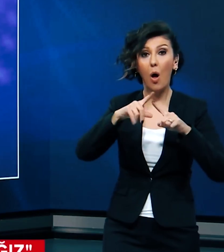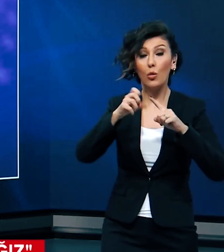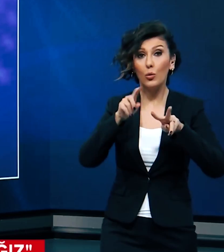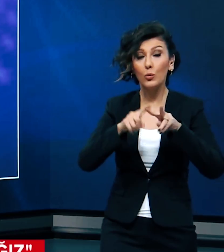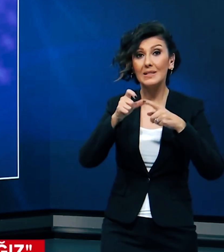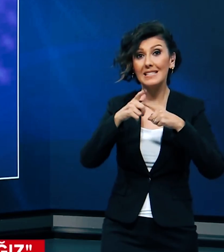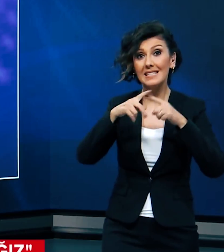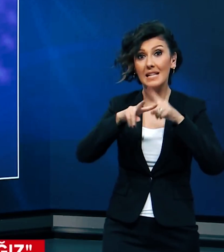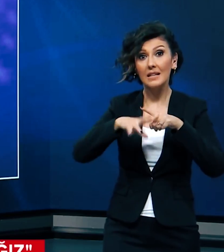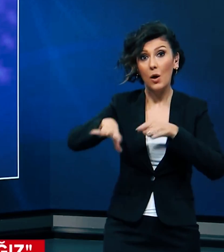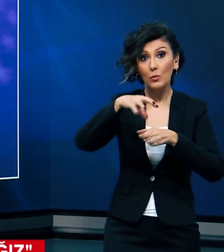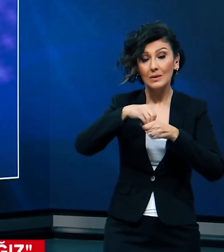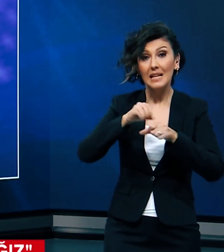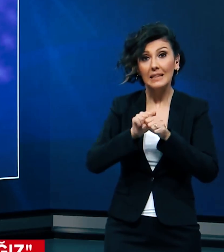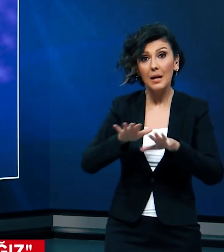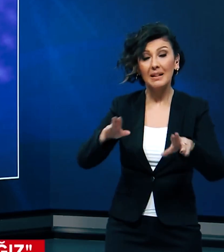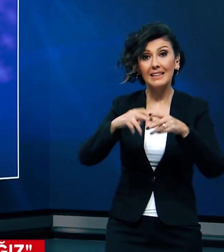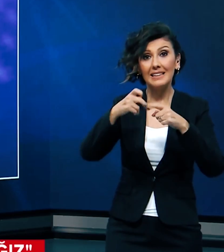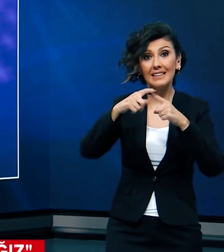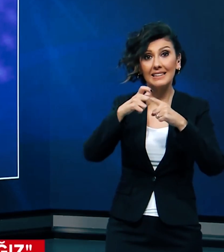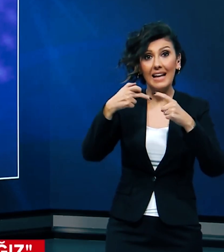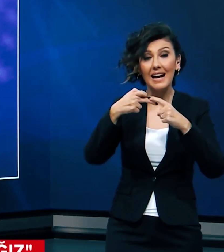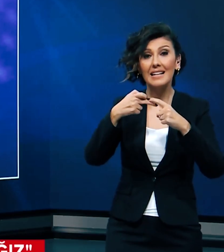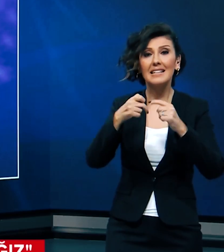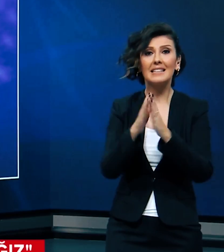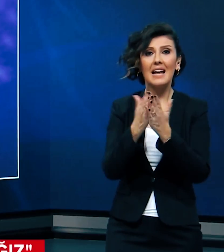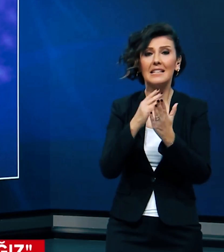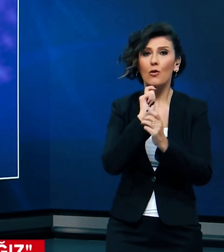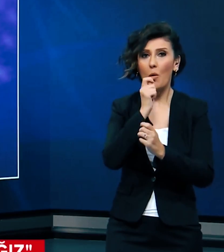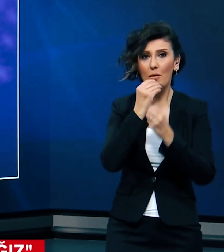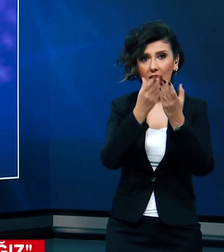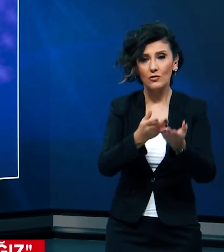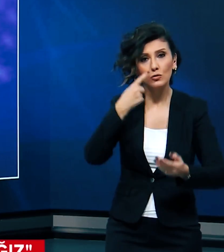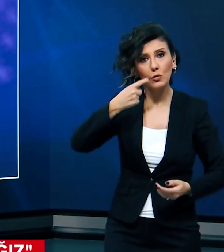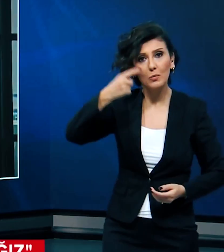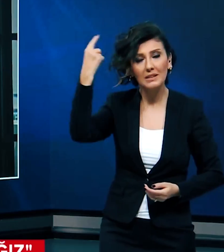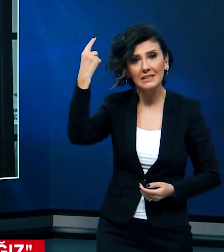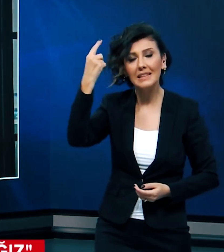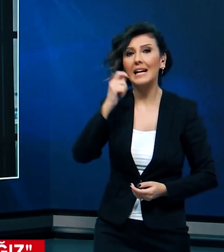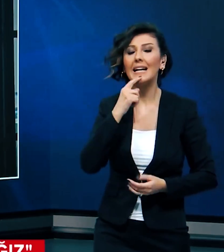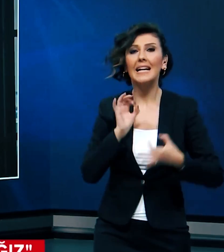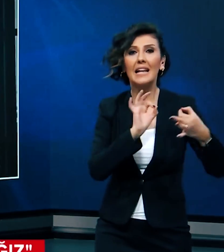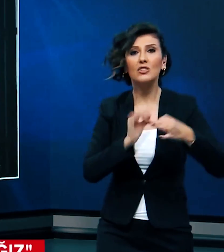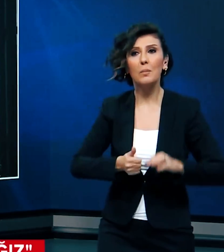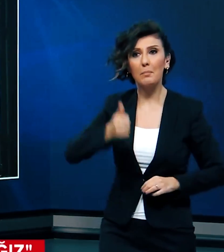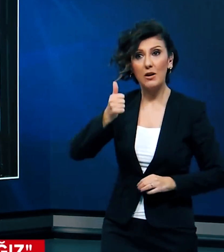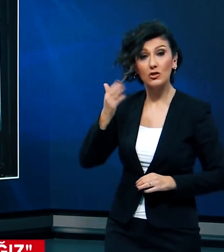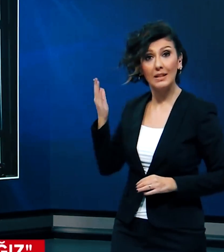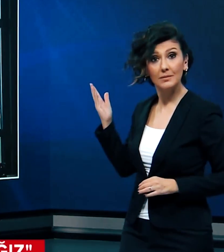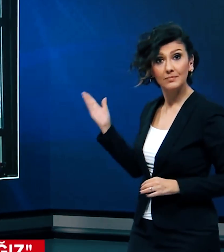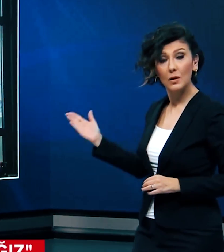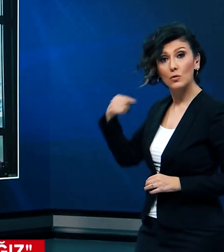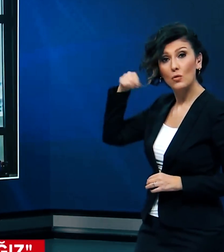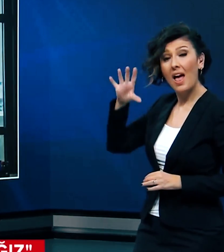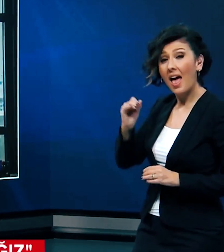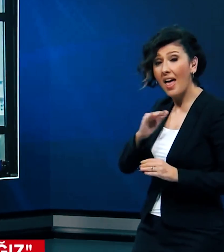Altun, SETA bünyesinde yayımlanan Kriter dergisine röportaj verdi. Cumhurbaşkanlığı İletişim Başkanı Fahrettin Altun,